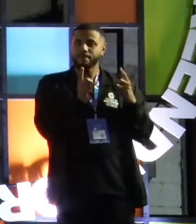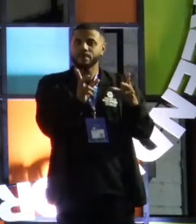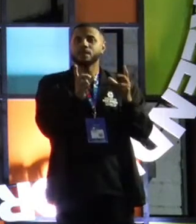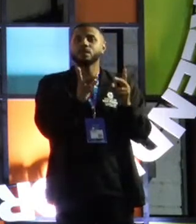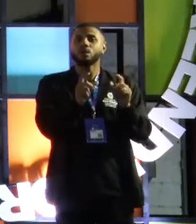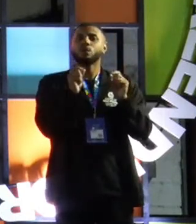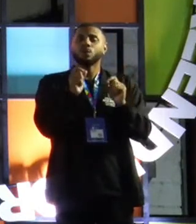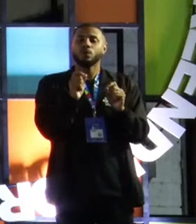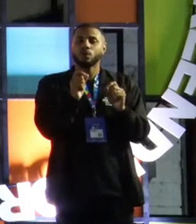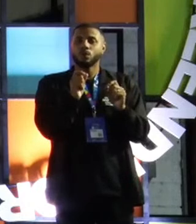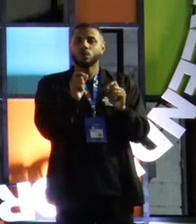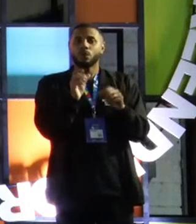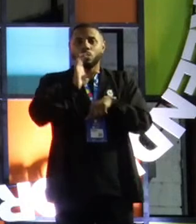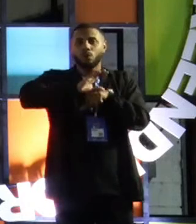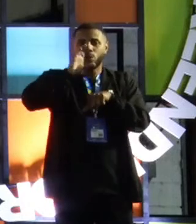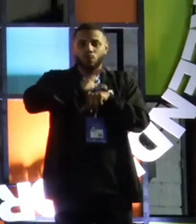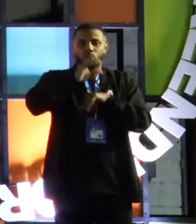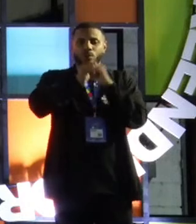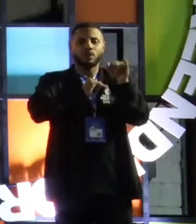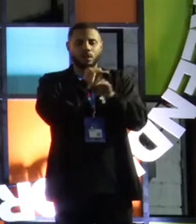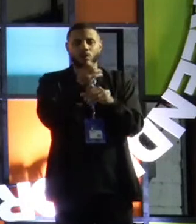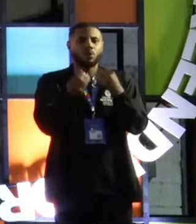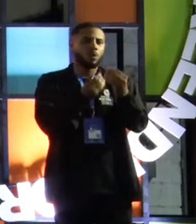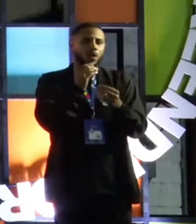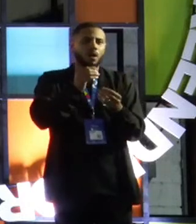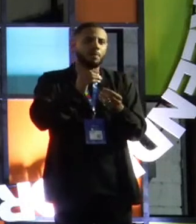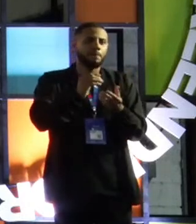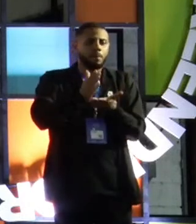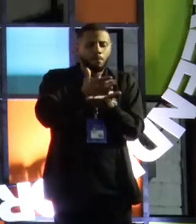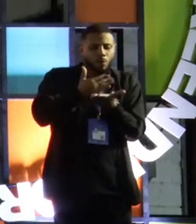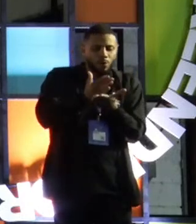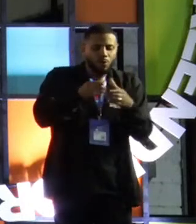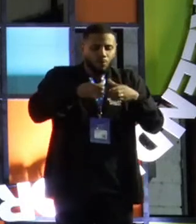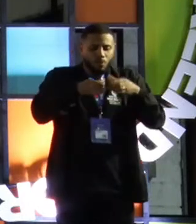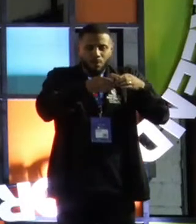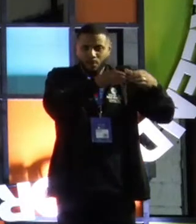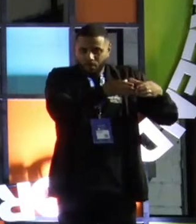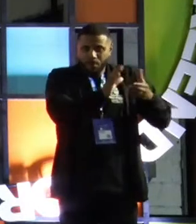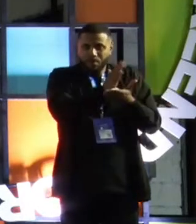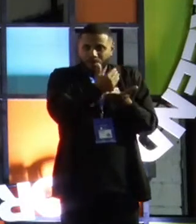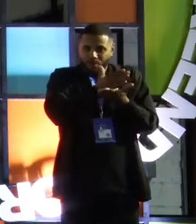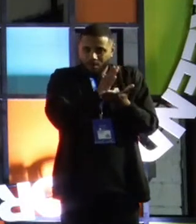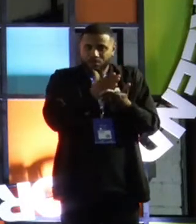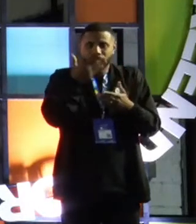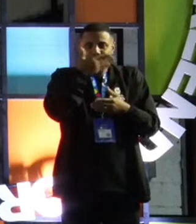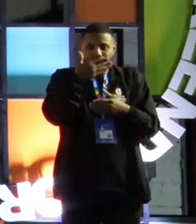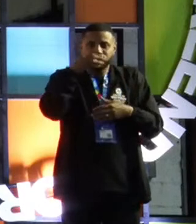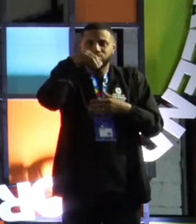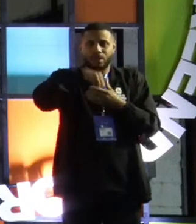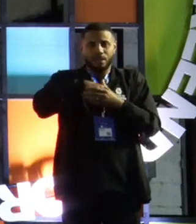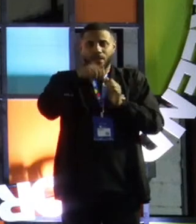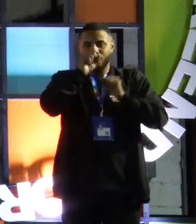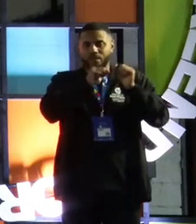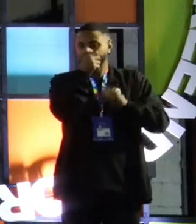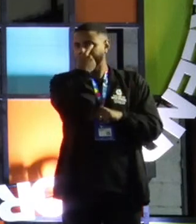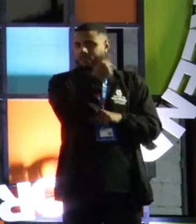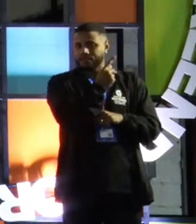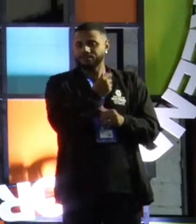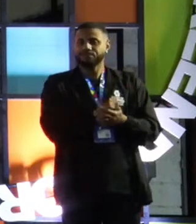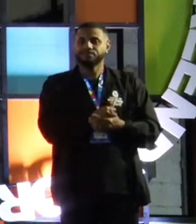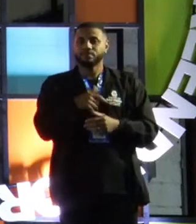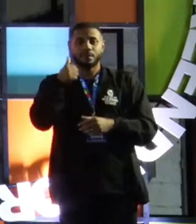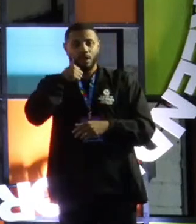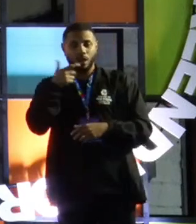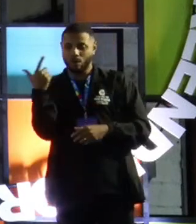vendendo um curso na internet de como fazer bolo de pote, dessa doceria dela. A outra